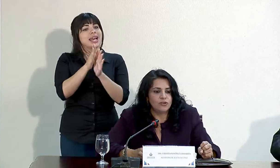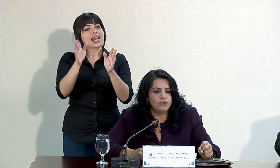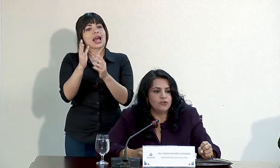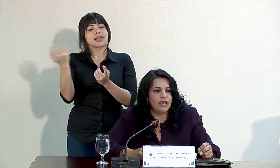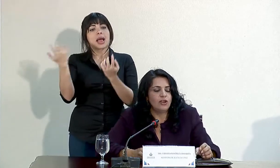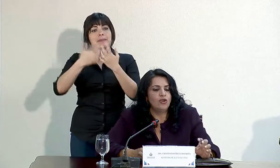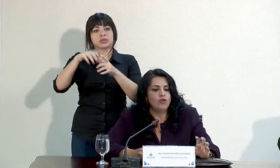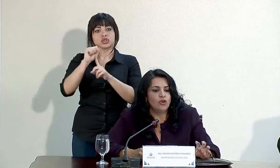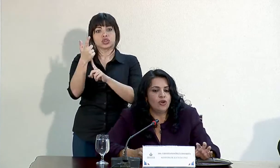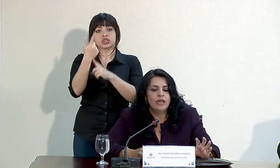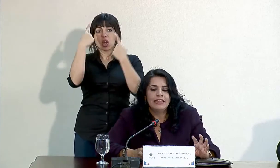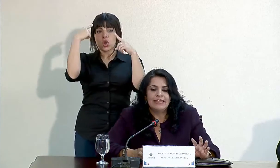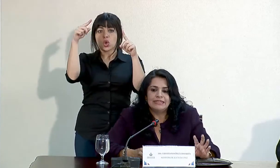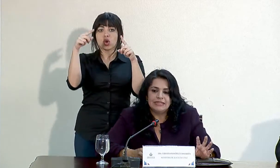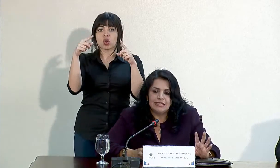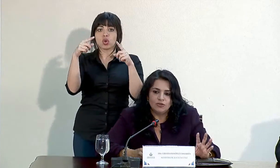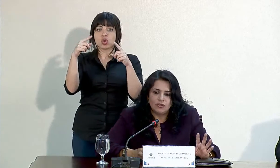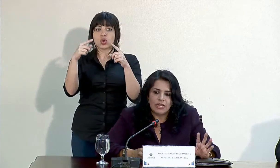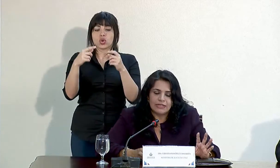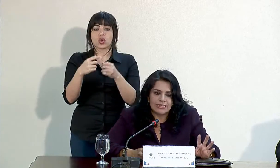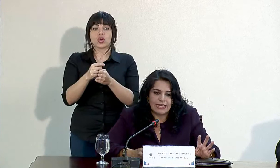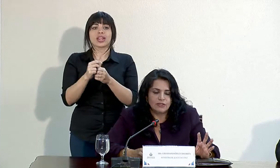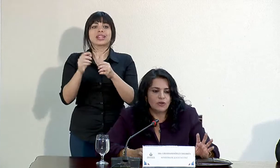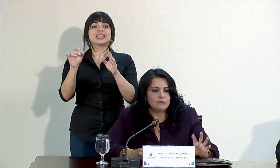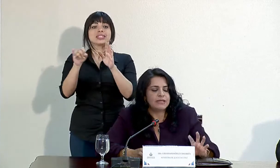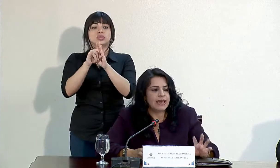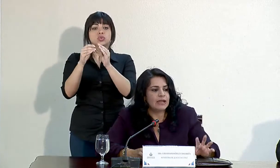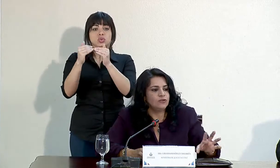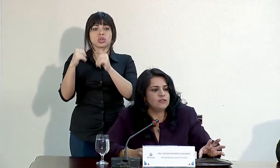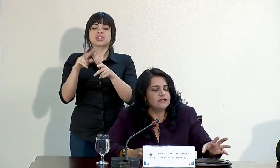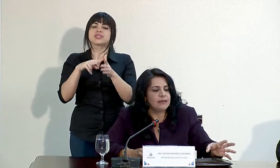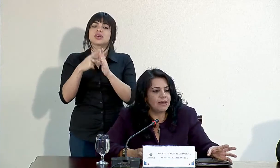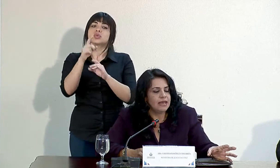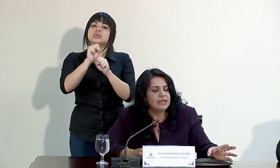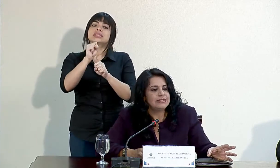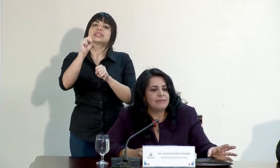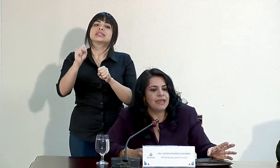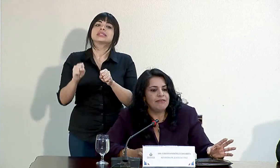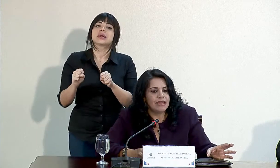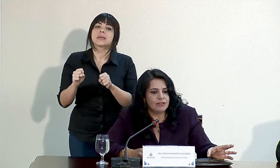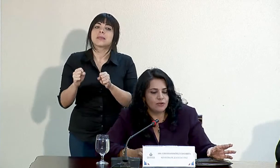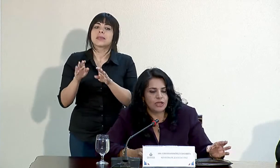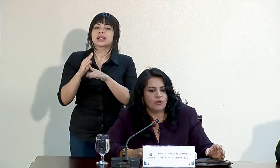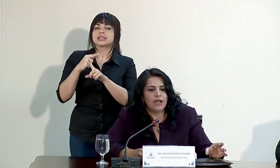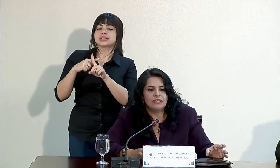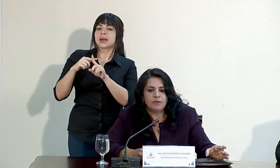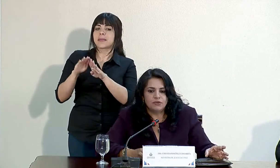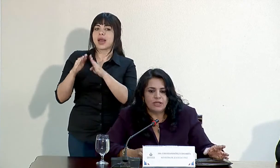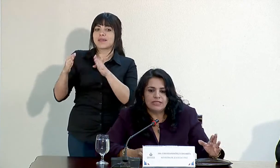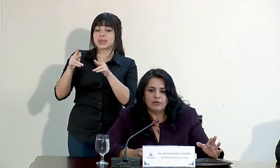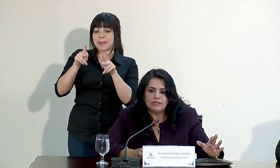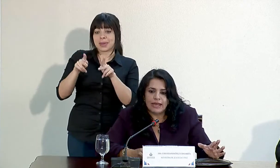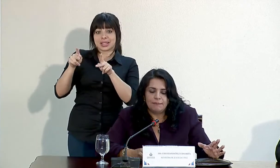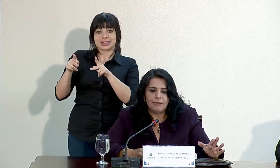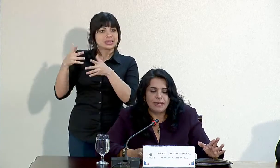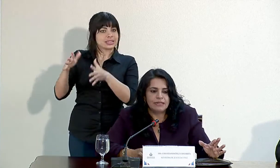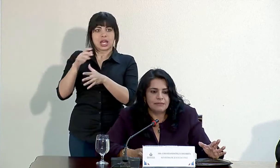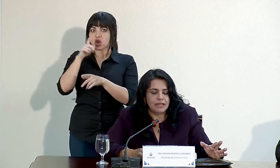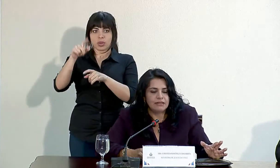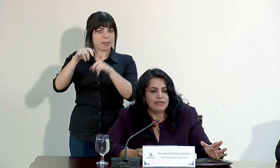de Adaptación Social, logró desinstitucionalizar, esto es, pasar a un sistema semiabierto, en el cual las personas ya no